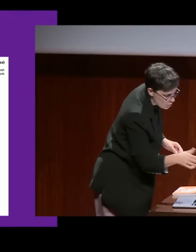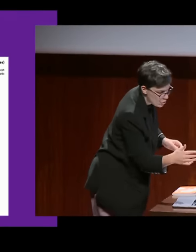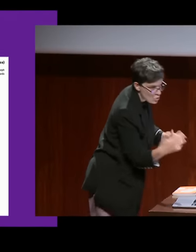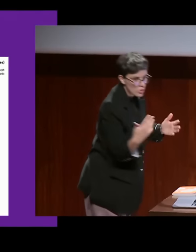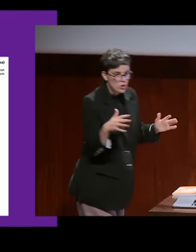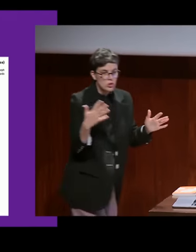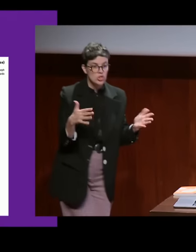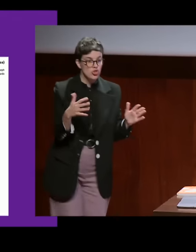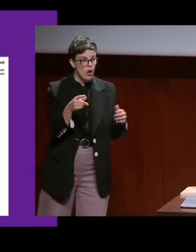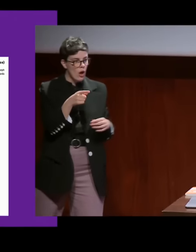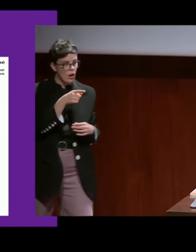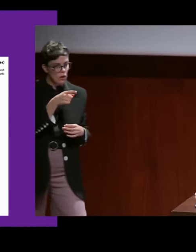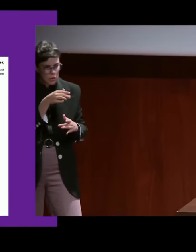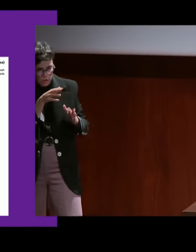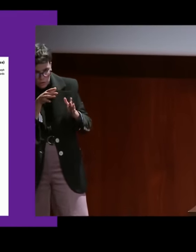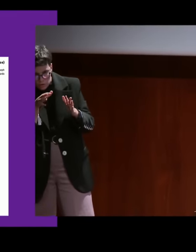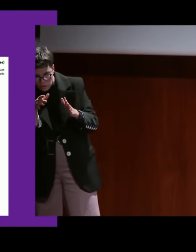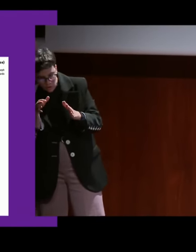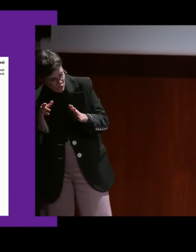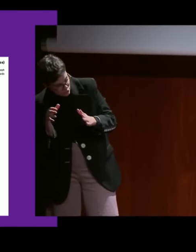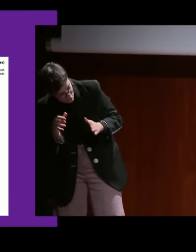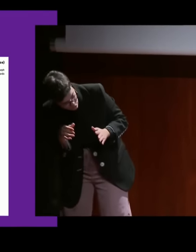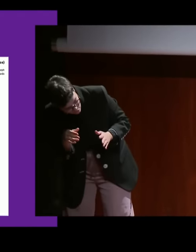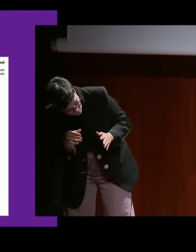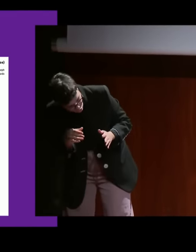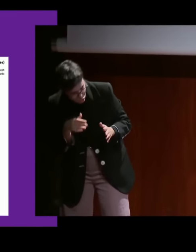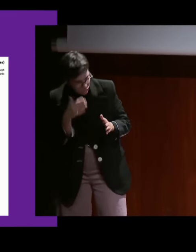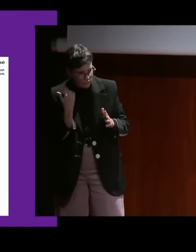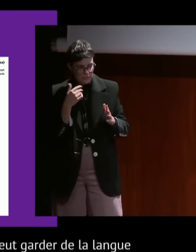Donc là, je vous présente aussi ce livre.